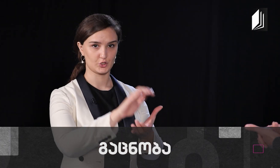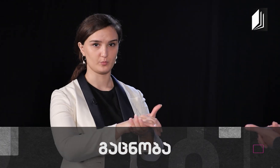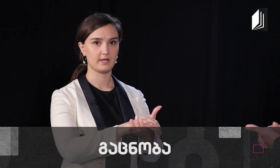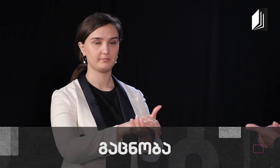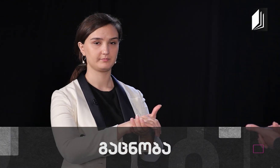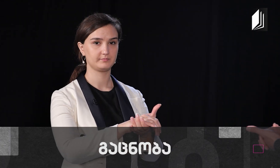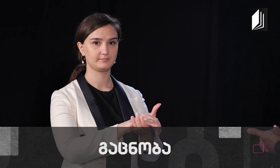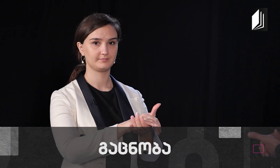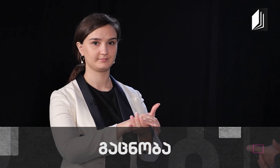გაცნობა.